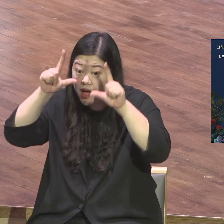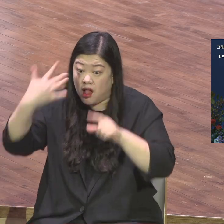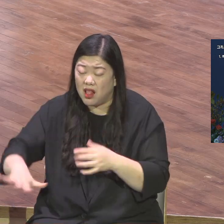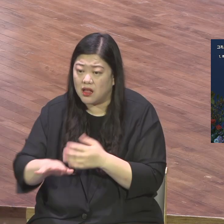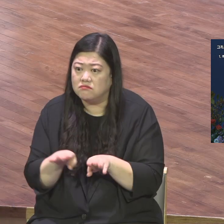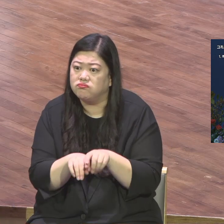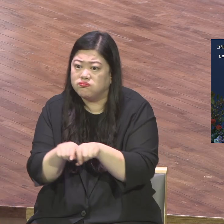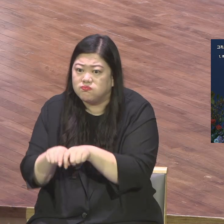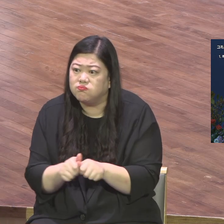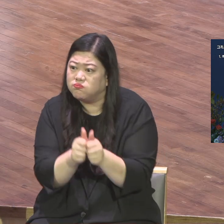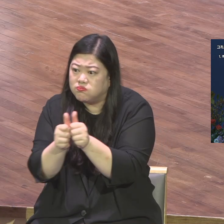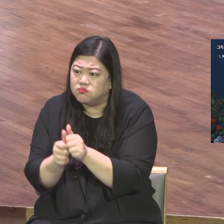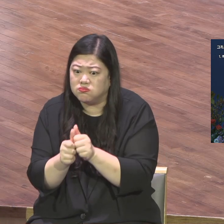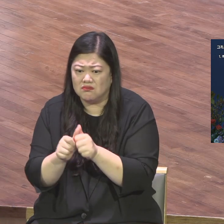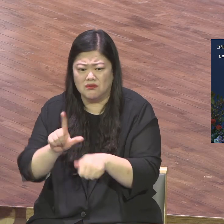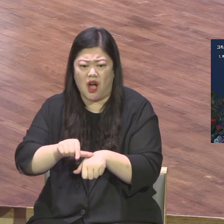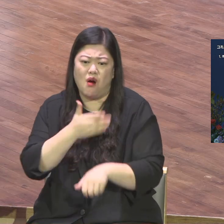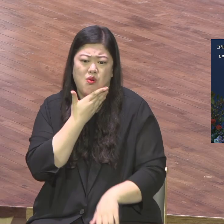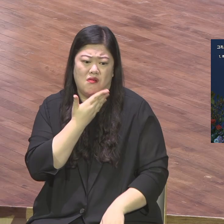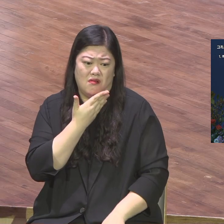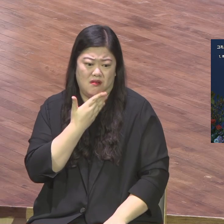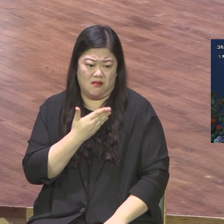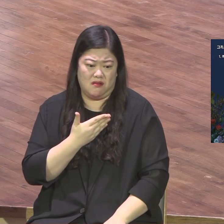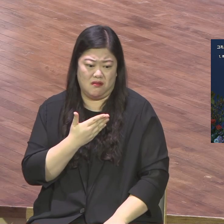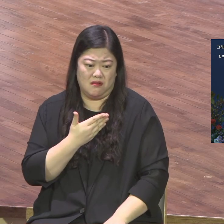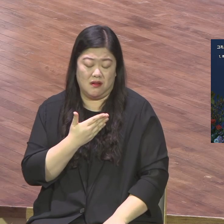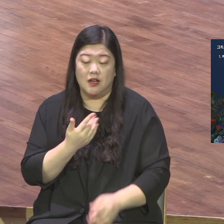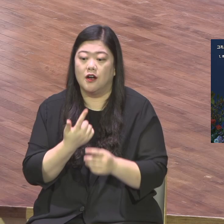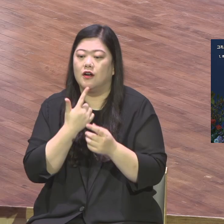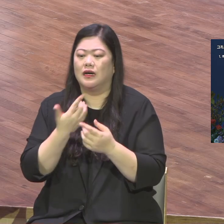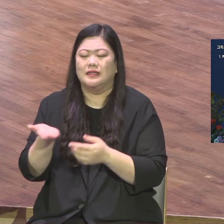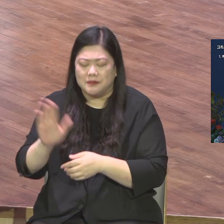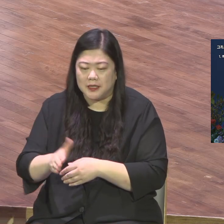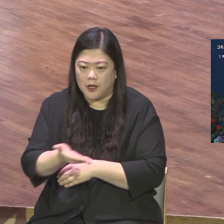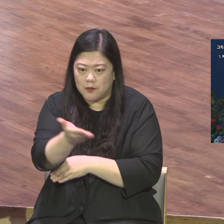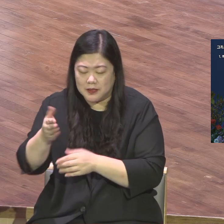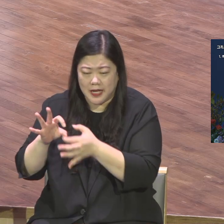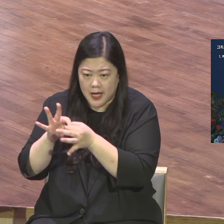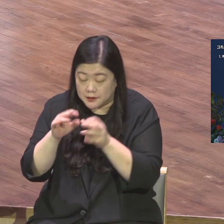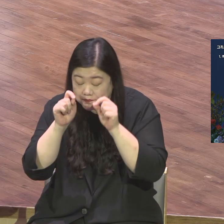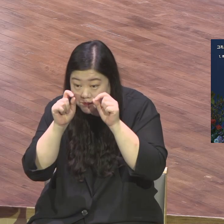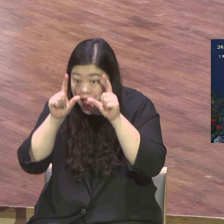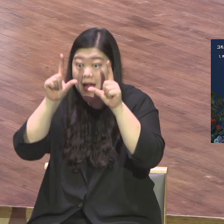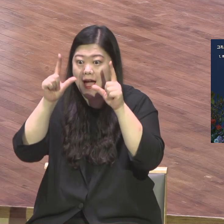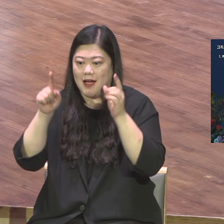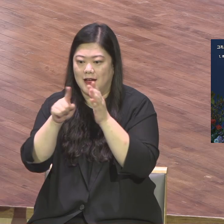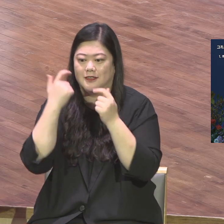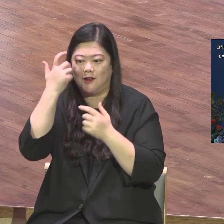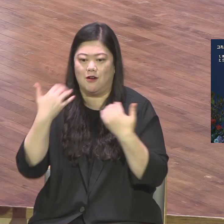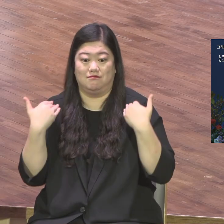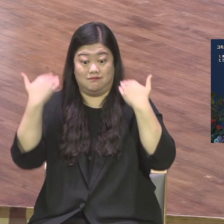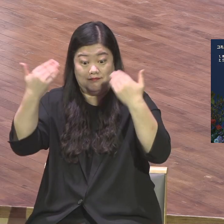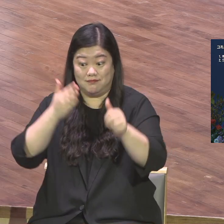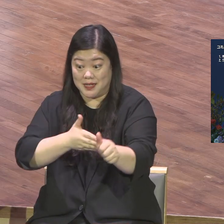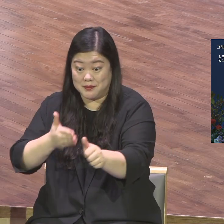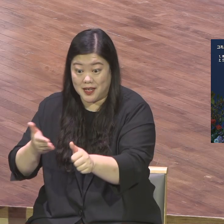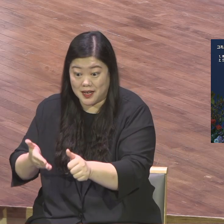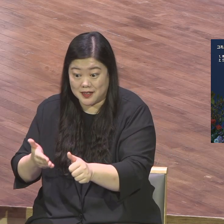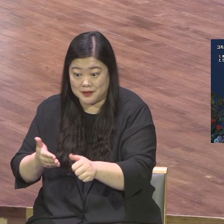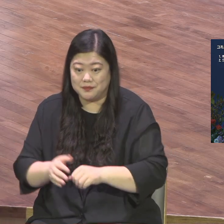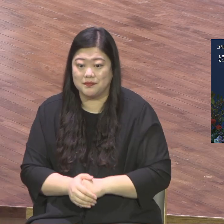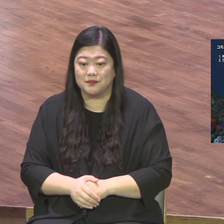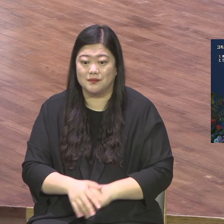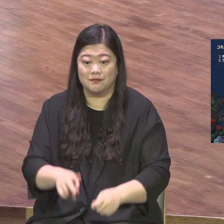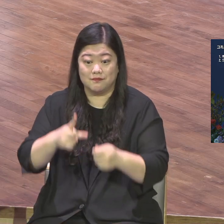힘을 얻고 2, 3, 7 치유 서밋이라는 영적 수준까지 다 성장하게 할 주임으로 축복합니다. 두 번째로 드러내야 할